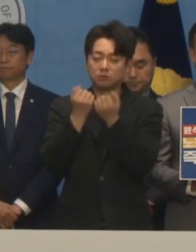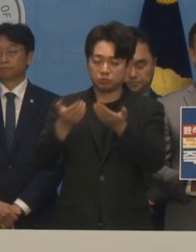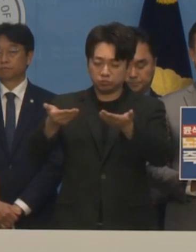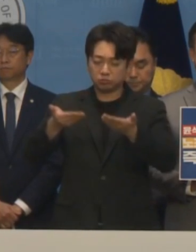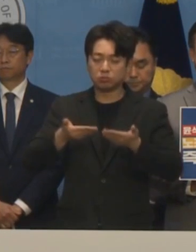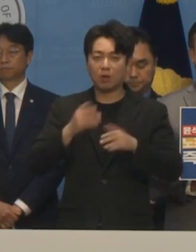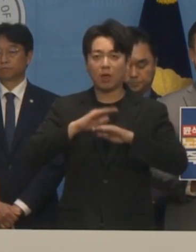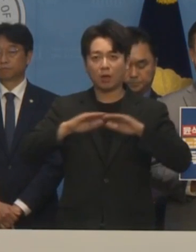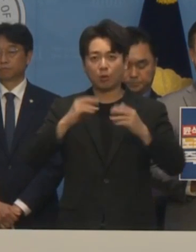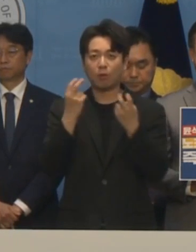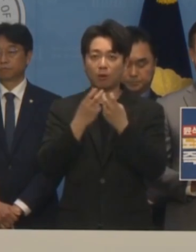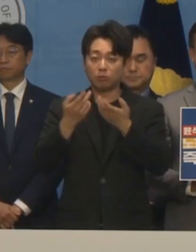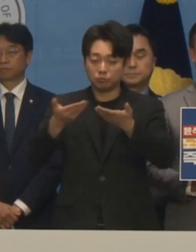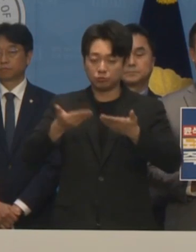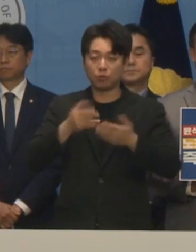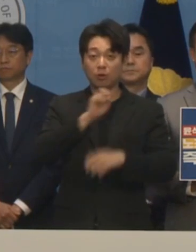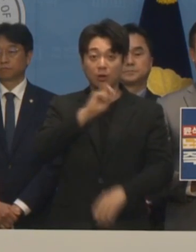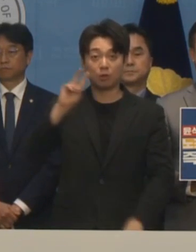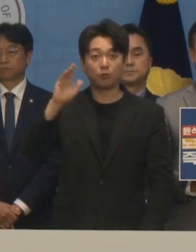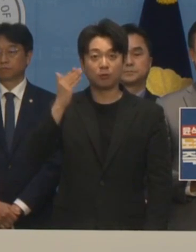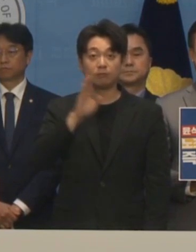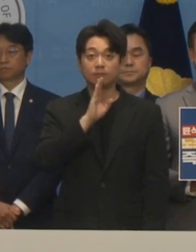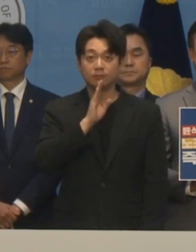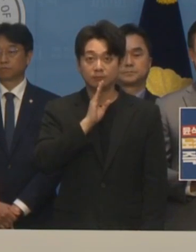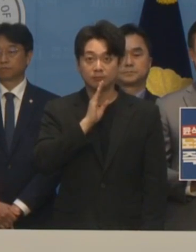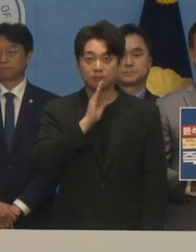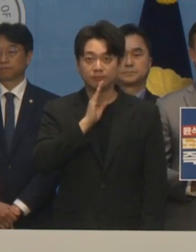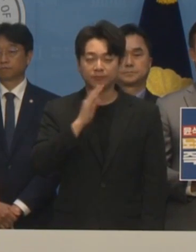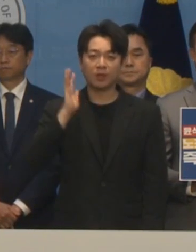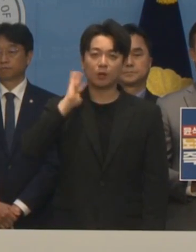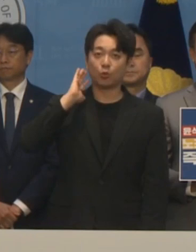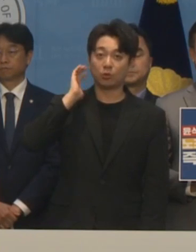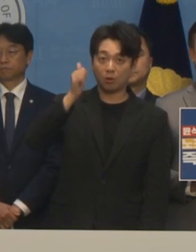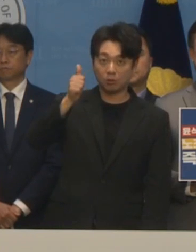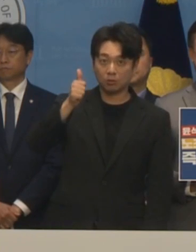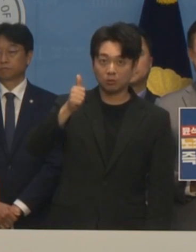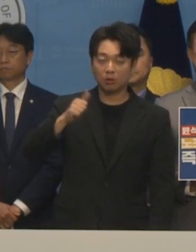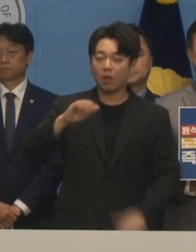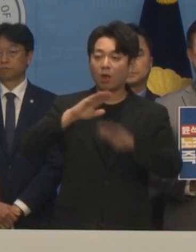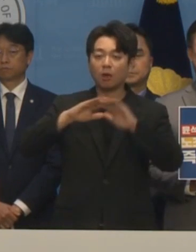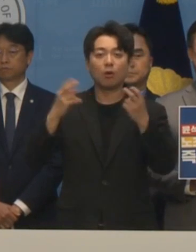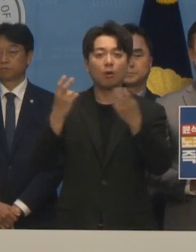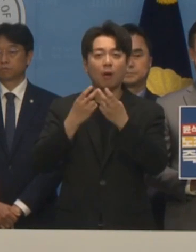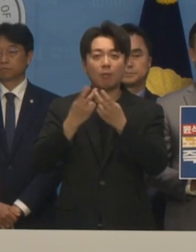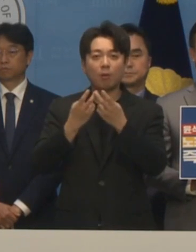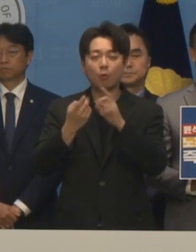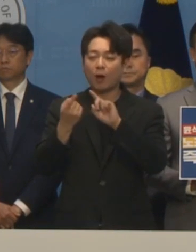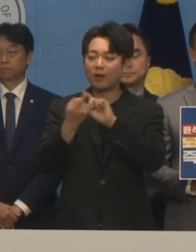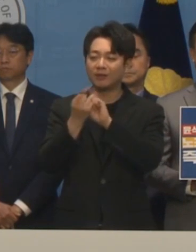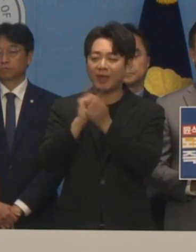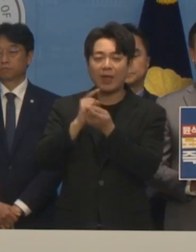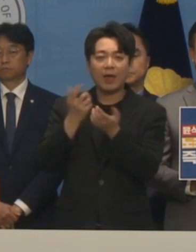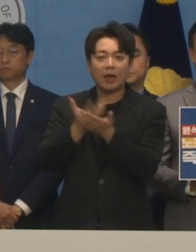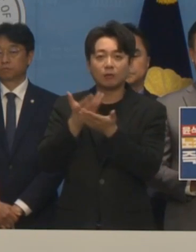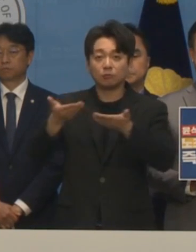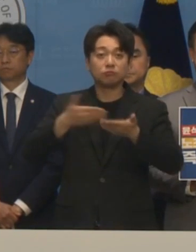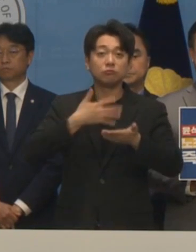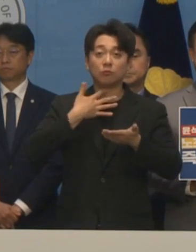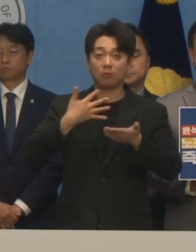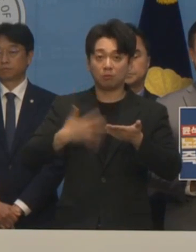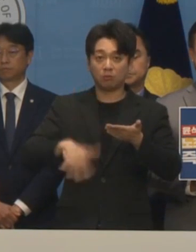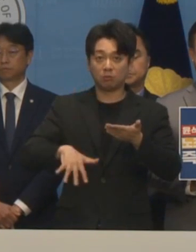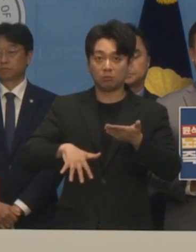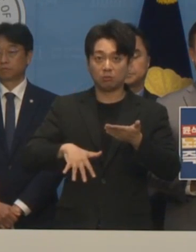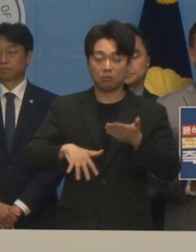행사하는 것이 도리 아니겠습니까? 대통령으로서 그 어떤 대안도 제출하지 못하면서 국회와 국민이 30여